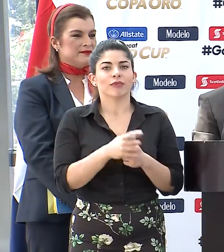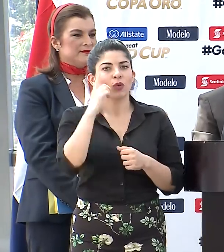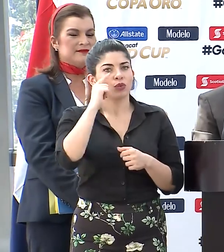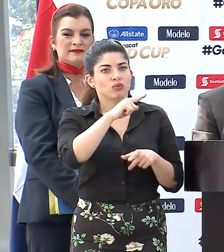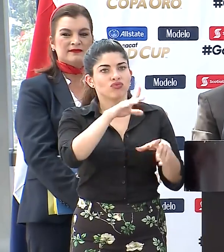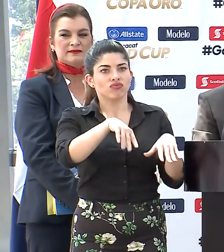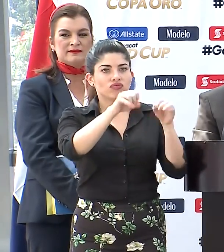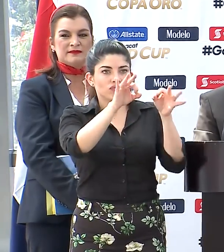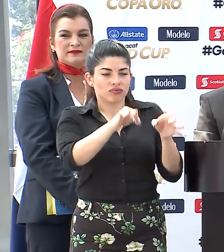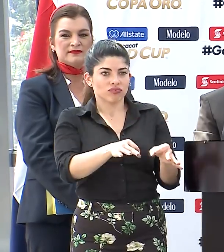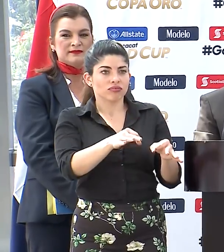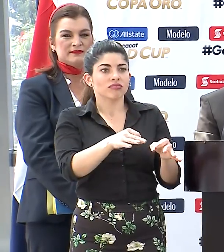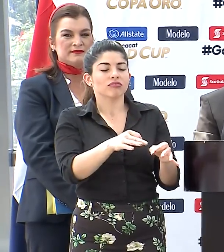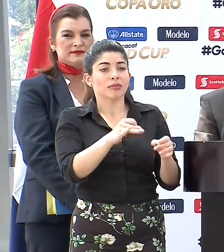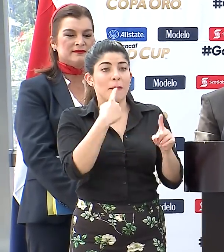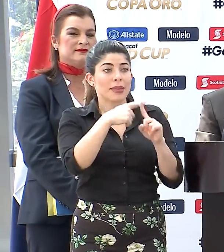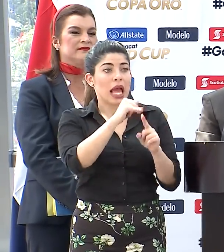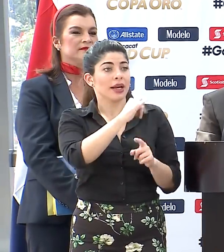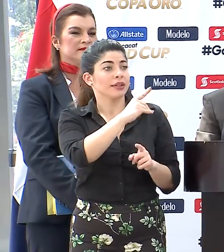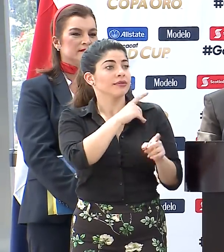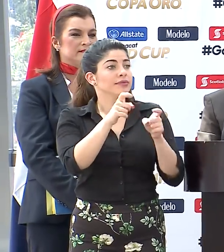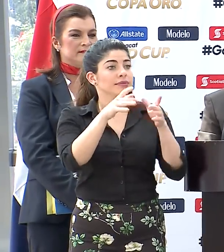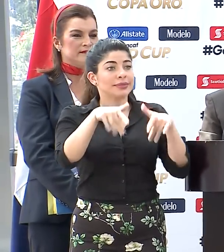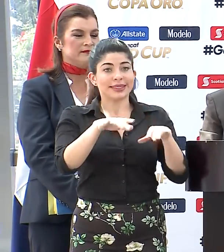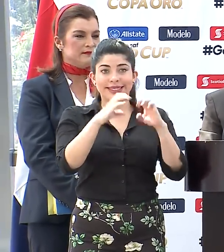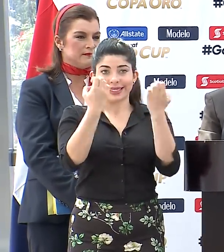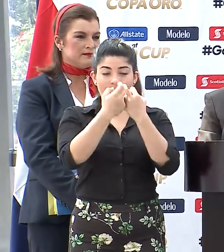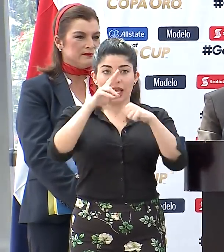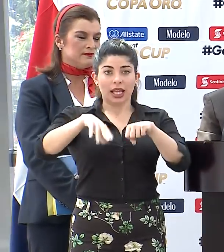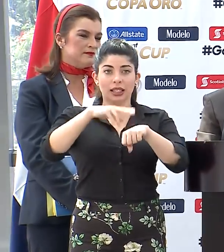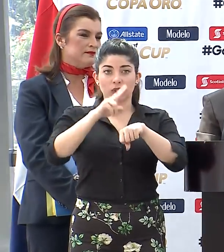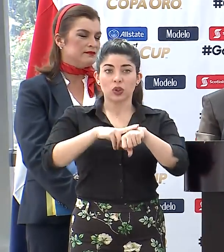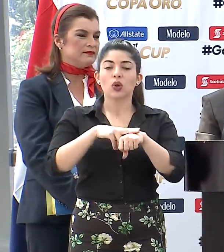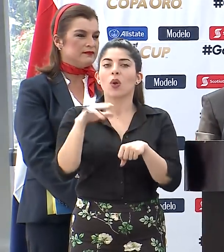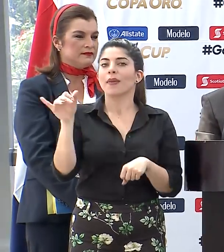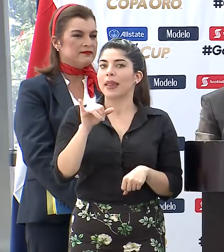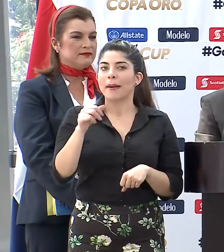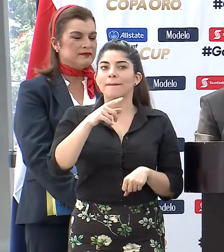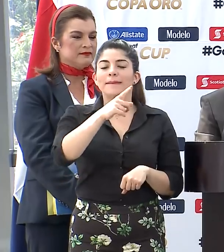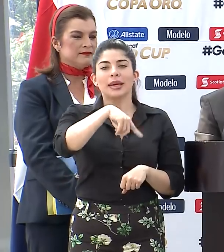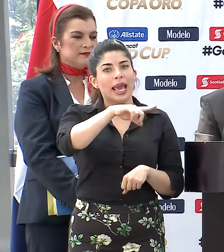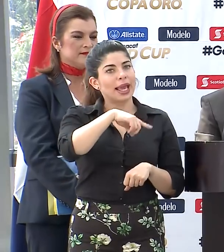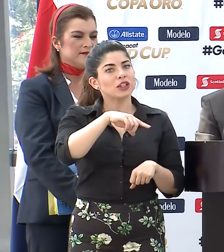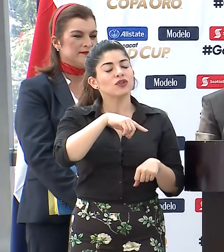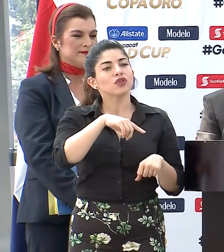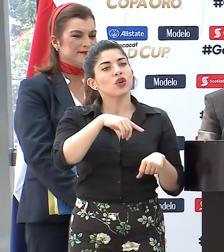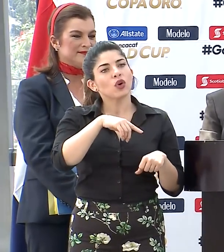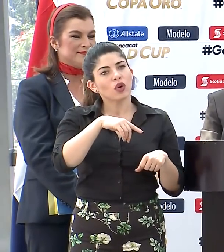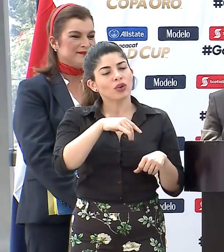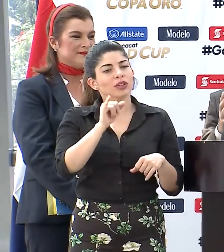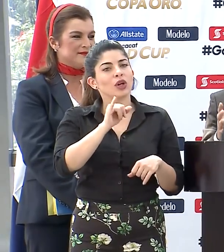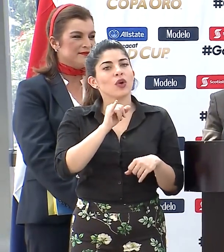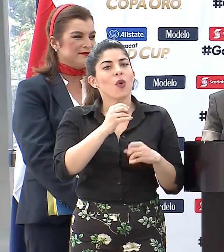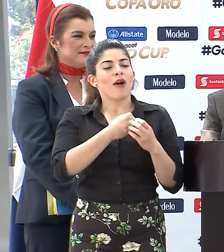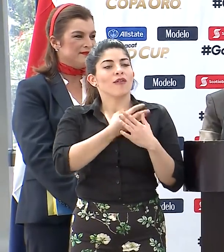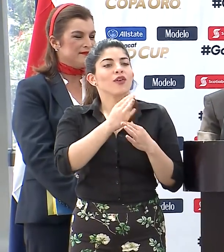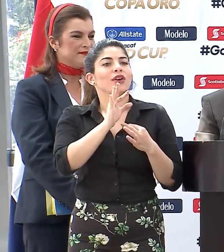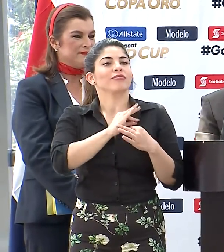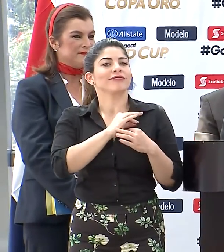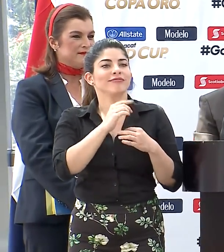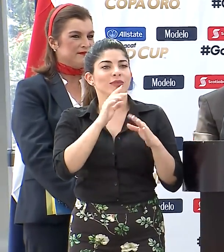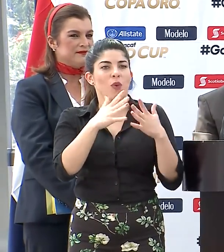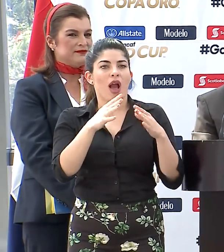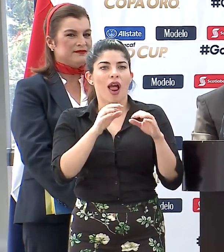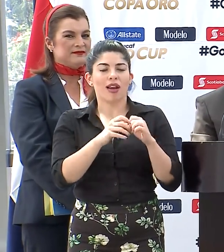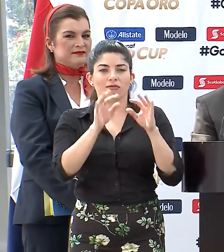tomado la decisión, y a la Junta Administradora del Estadio Nacional, que también se ha puesto una flor en el ojal en apoyar